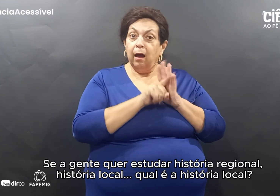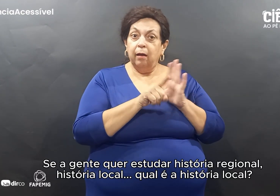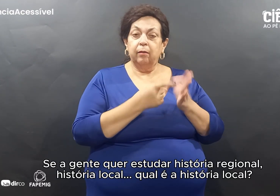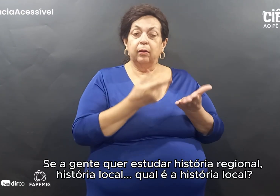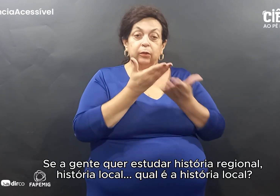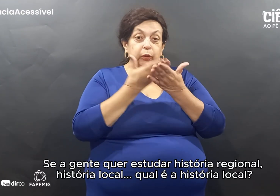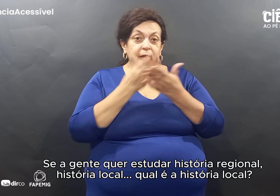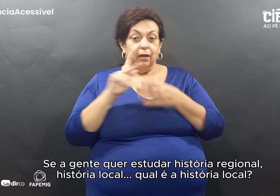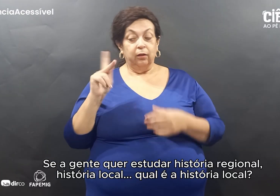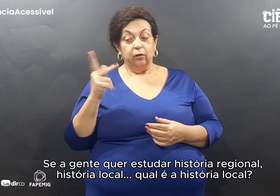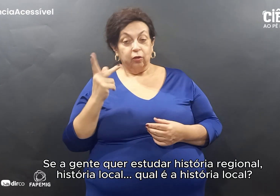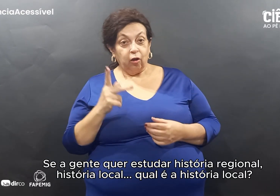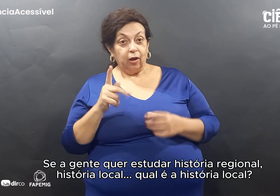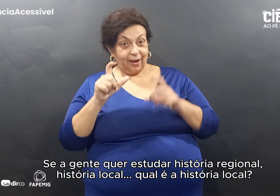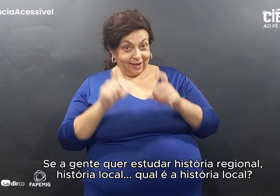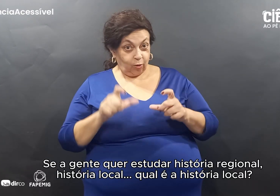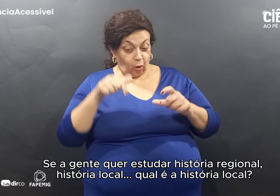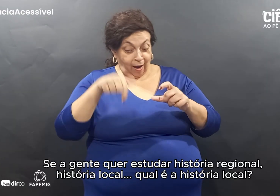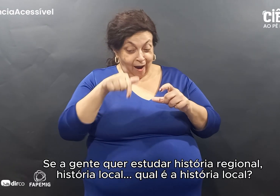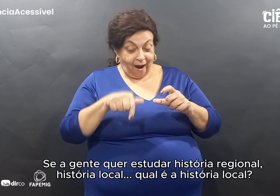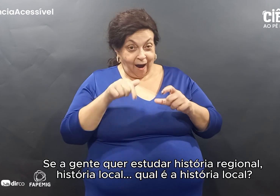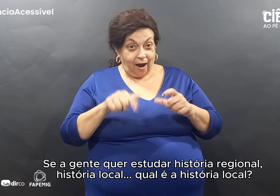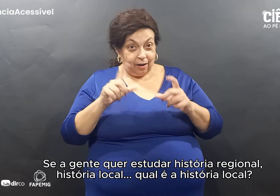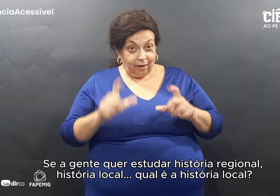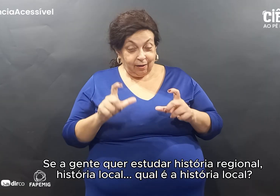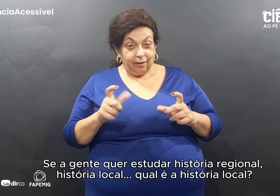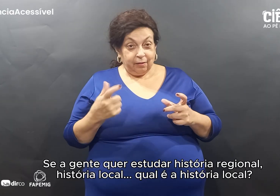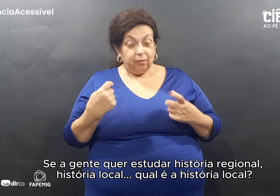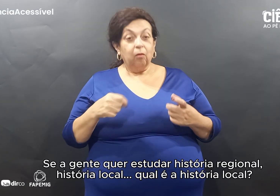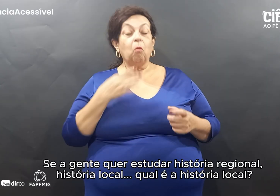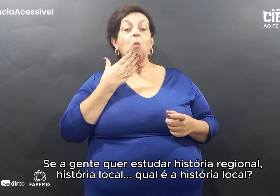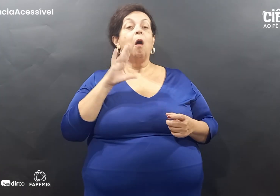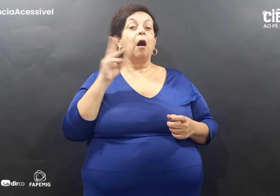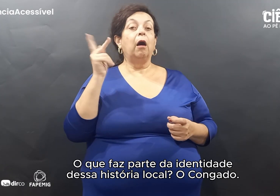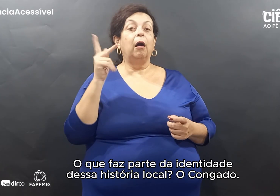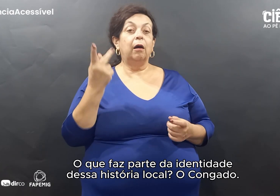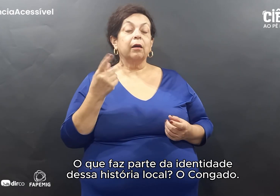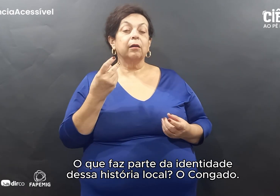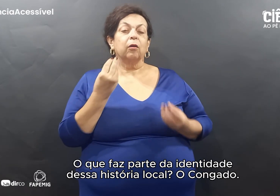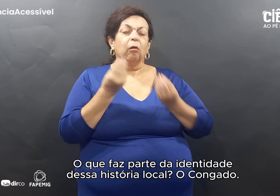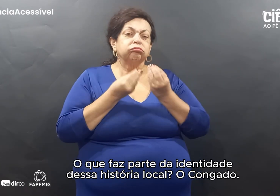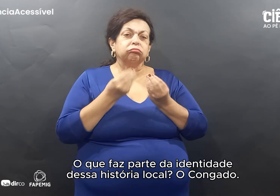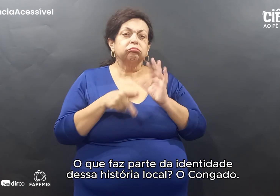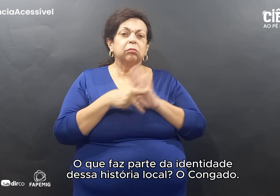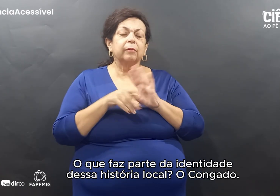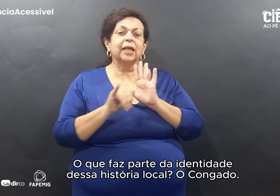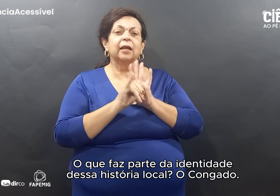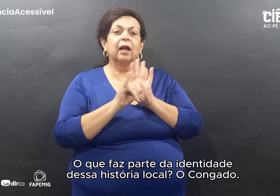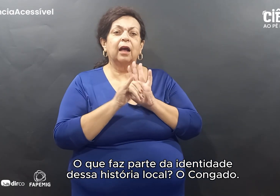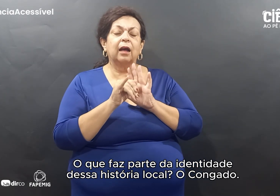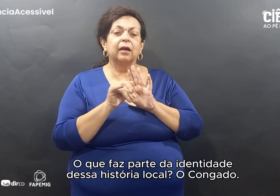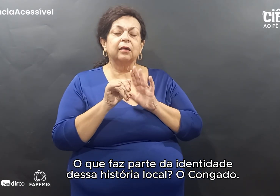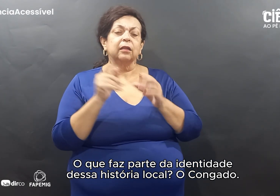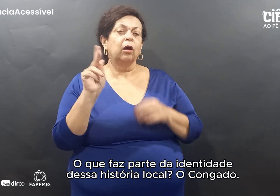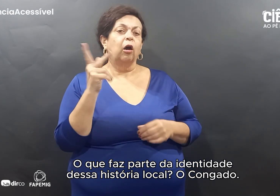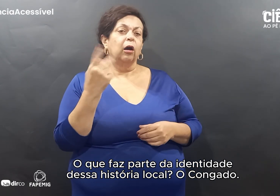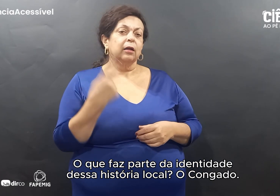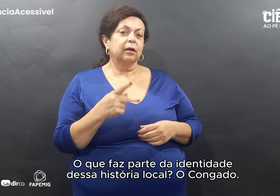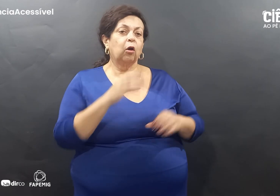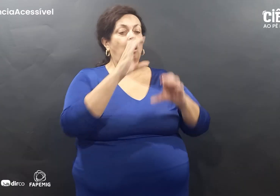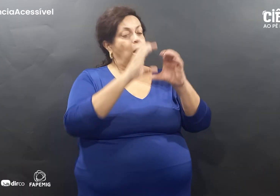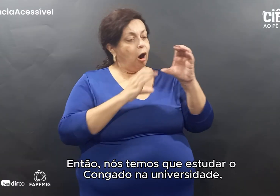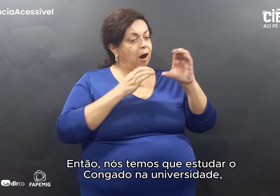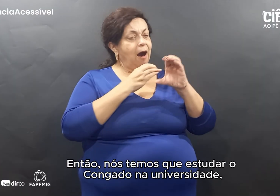estudar história regional, história local, qual é a história local? O que faz parte da identidade dessa história local? O